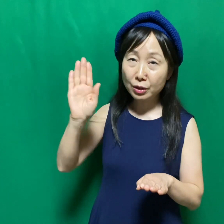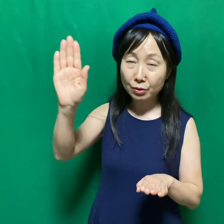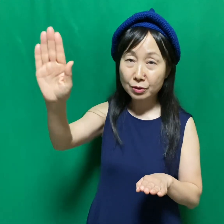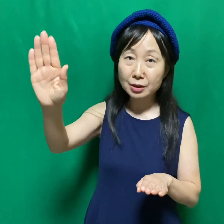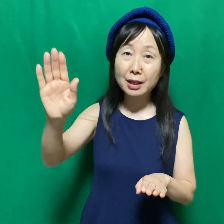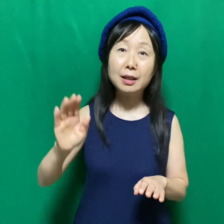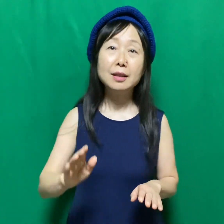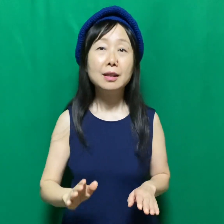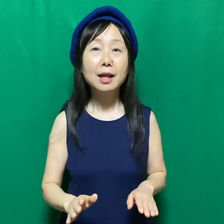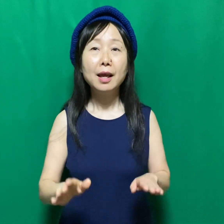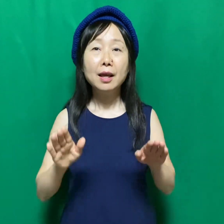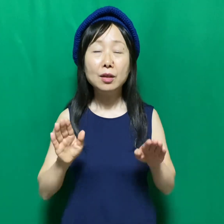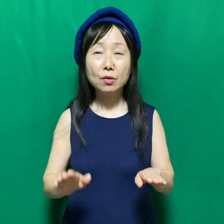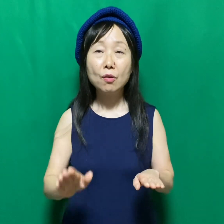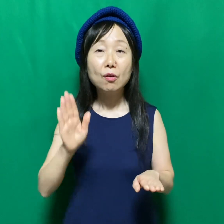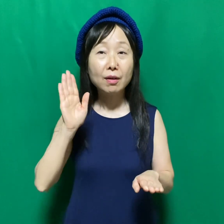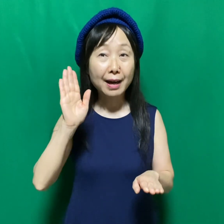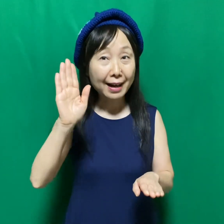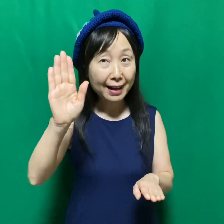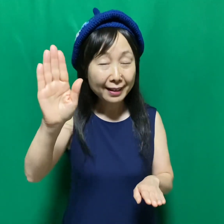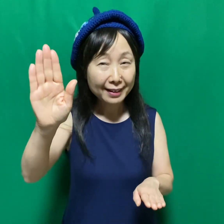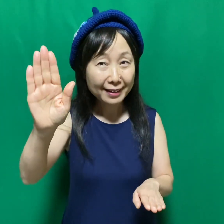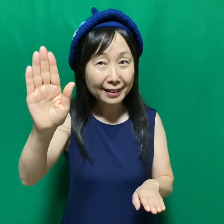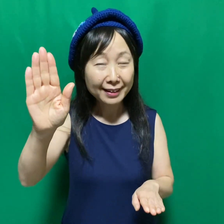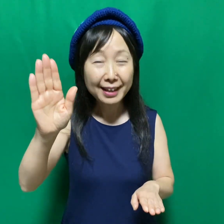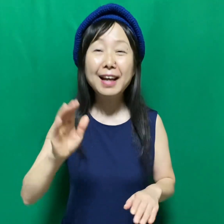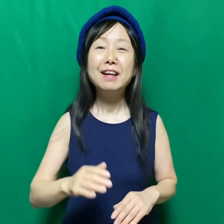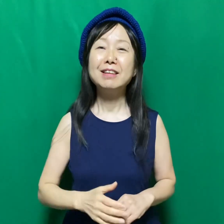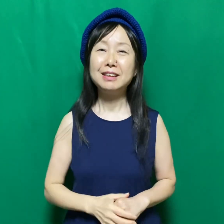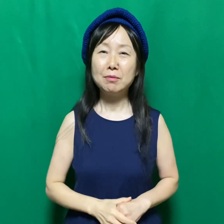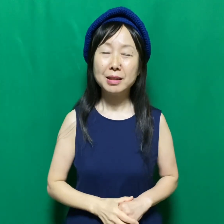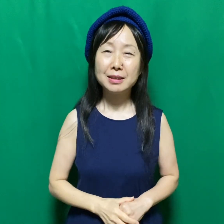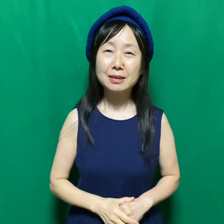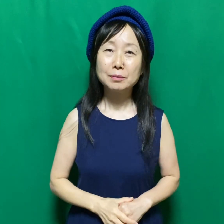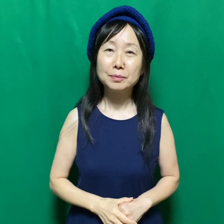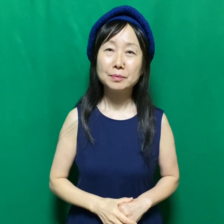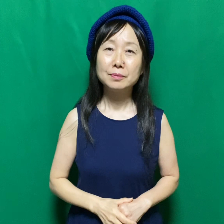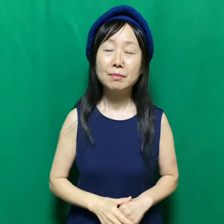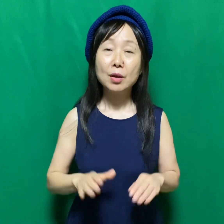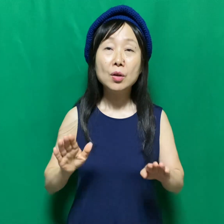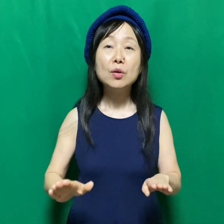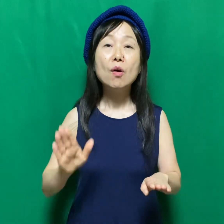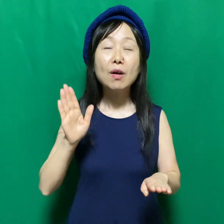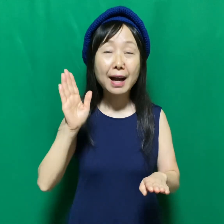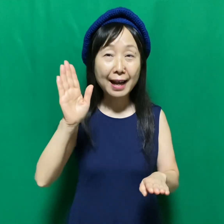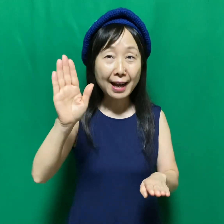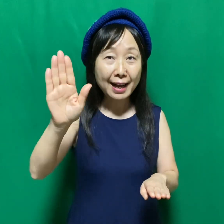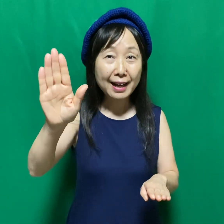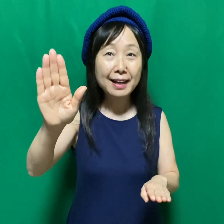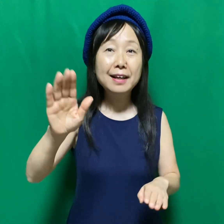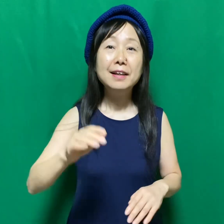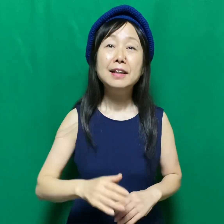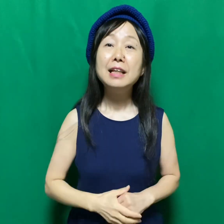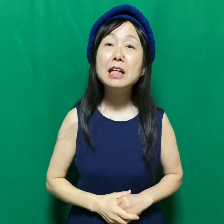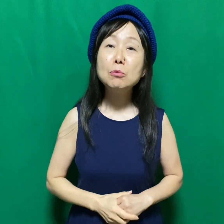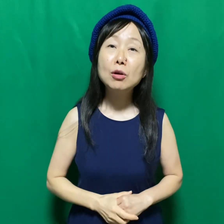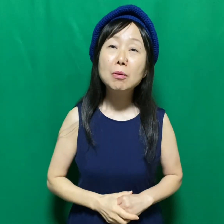を使って、今日からで表しています。今日から何もかもが